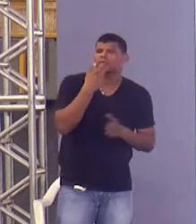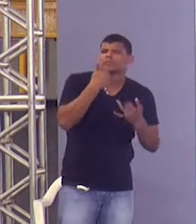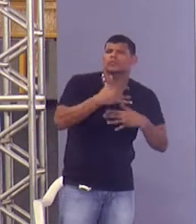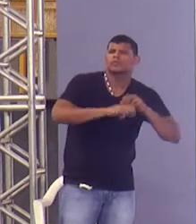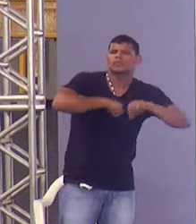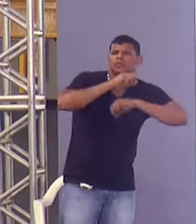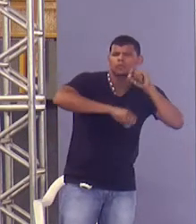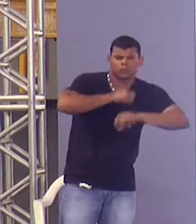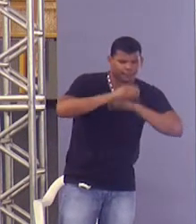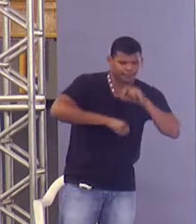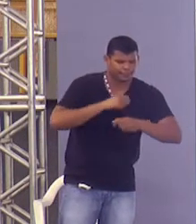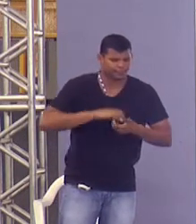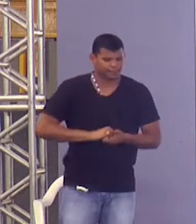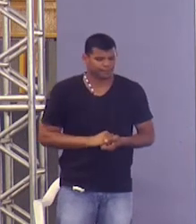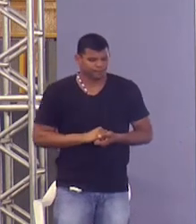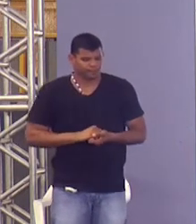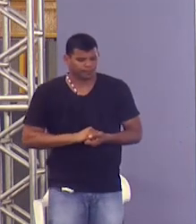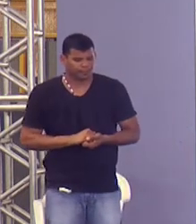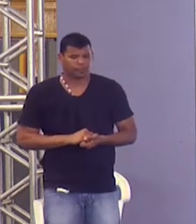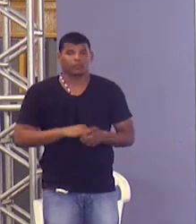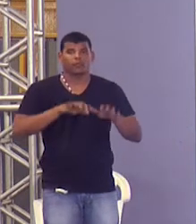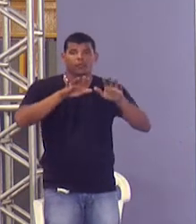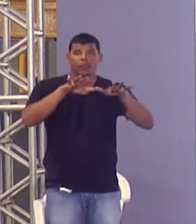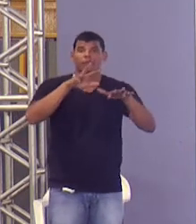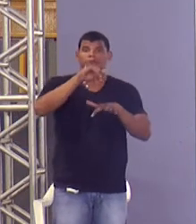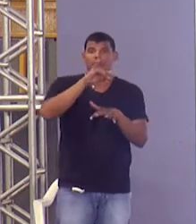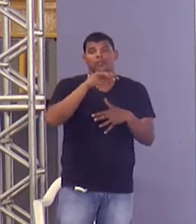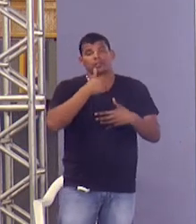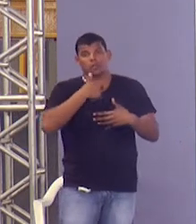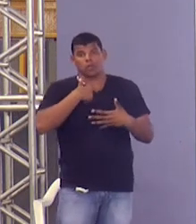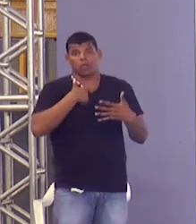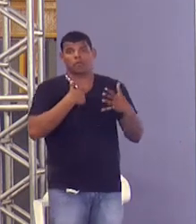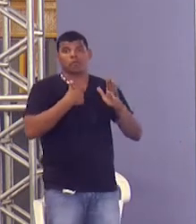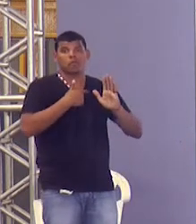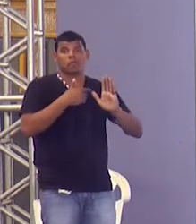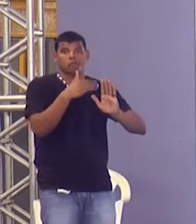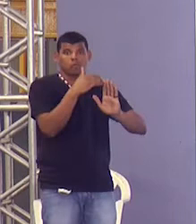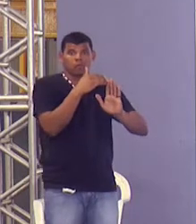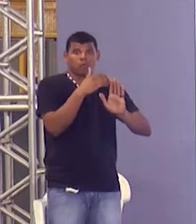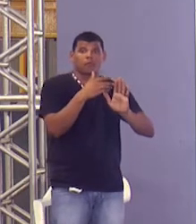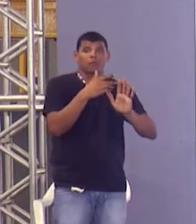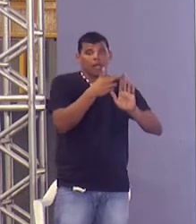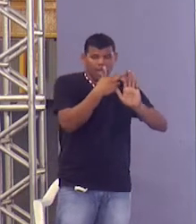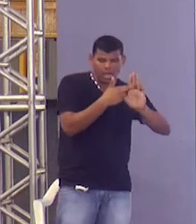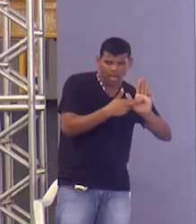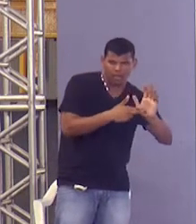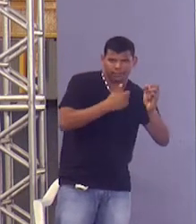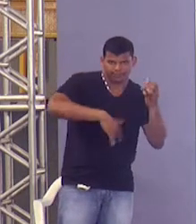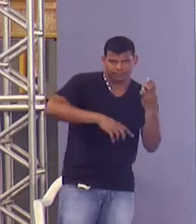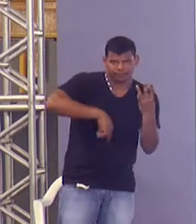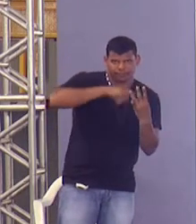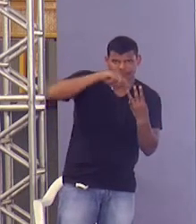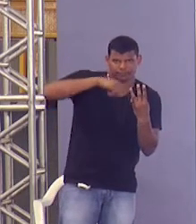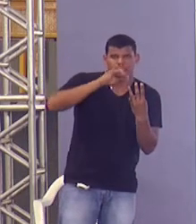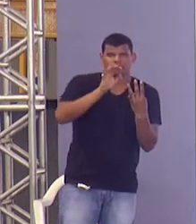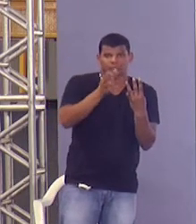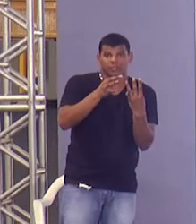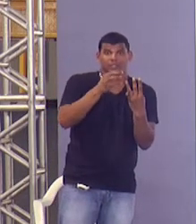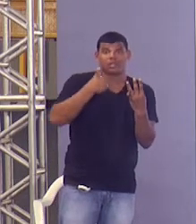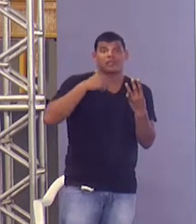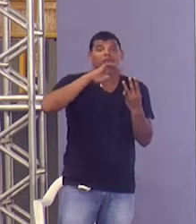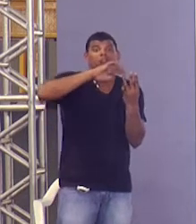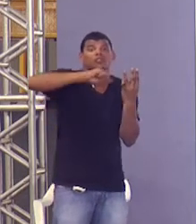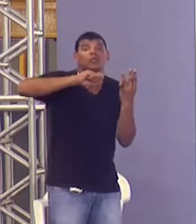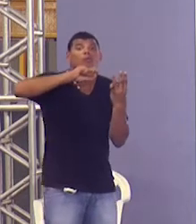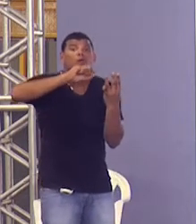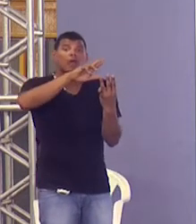ó: qual é a alteração que vai acontecer com o resto quando eu subtrair